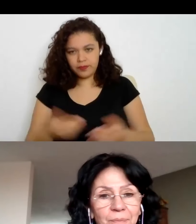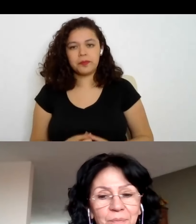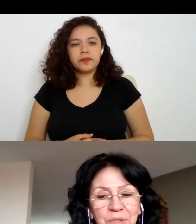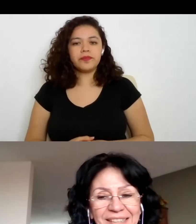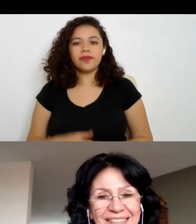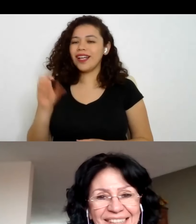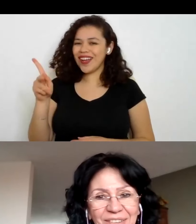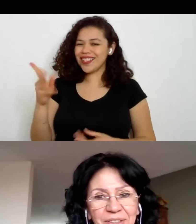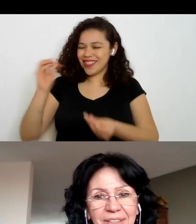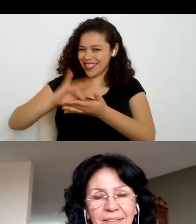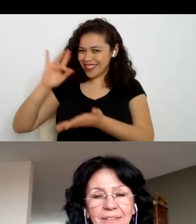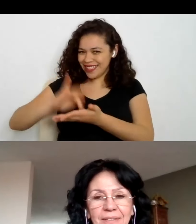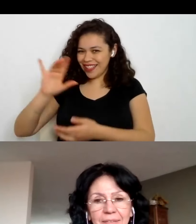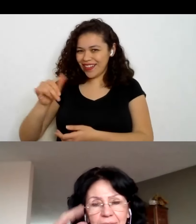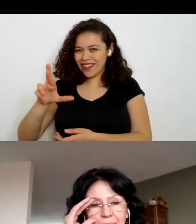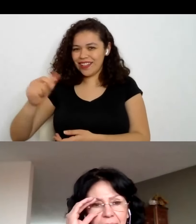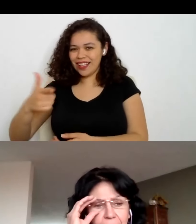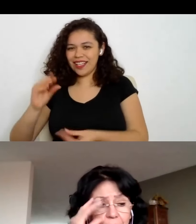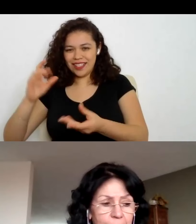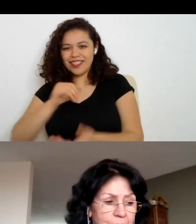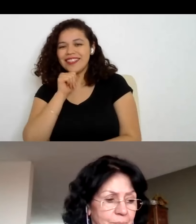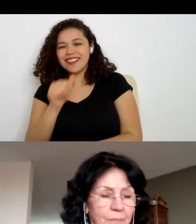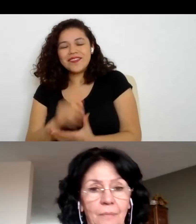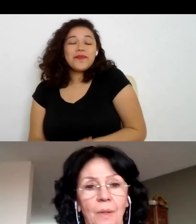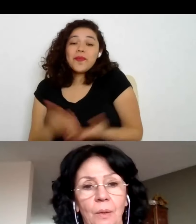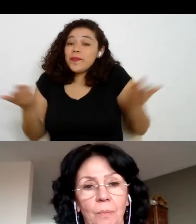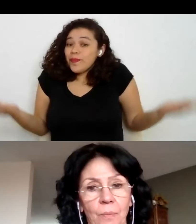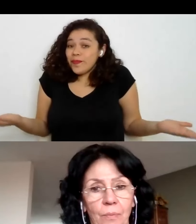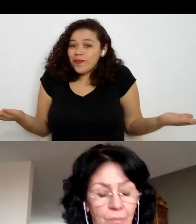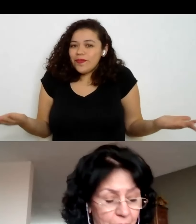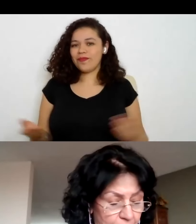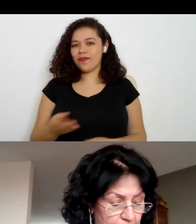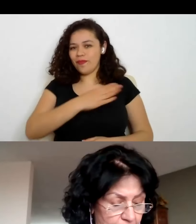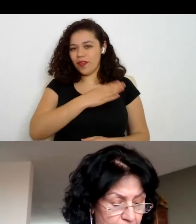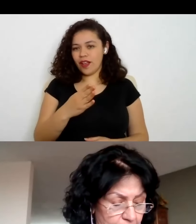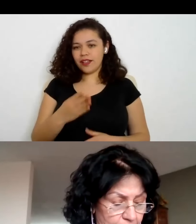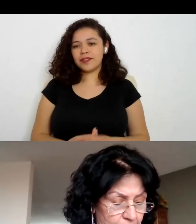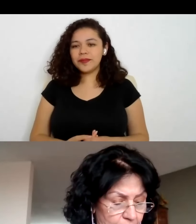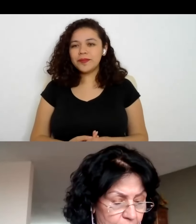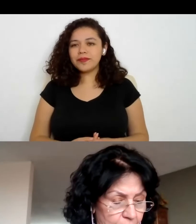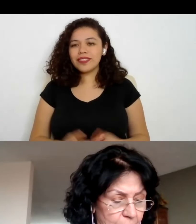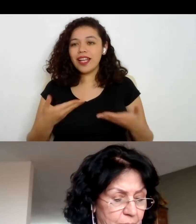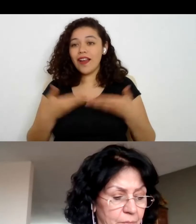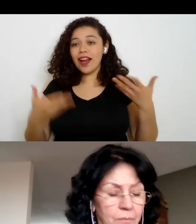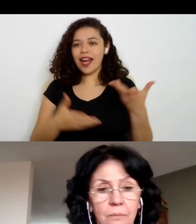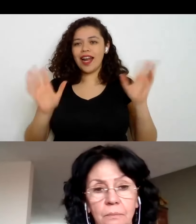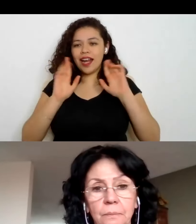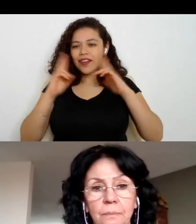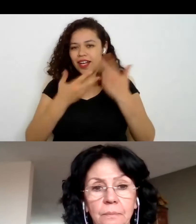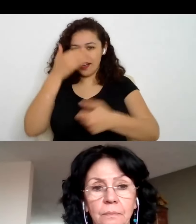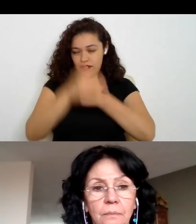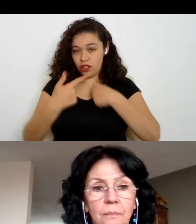Ok. Muchas gracias, Jorge. ¿No? ¿De qué? Bueno, dando por terminada esta sesión,